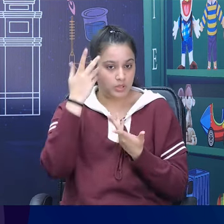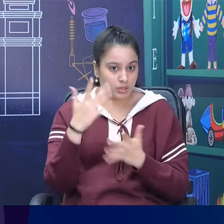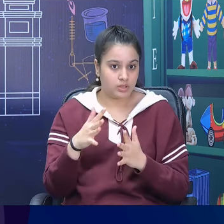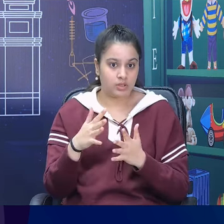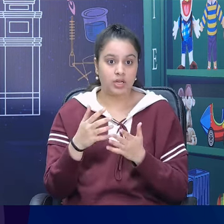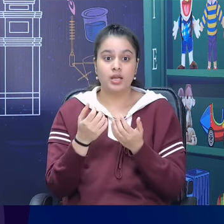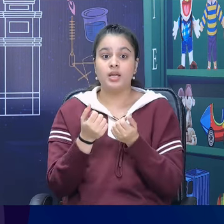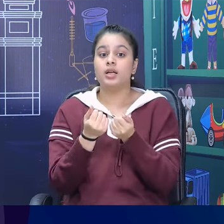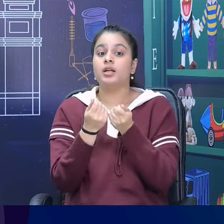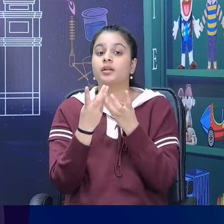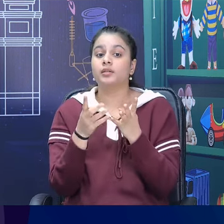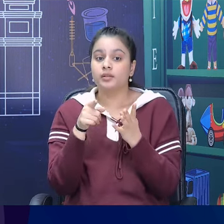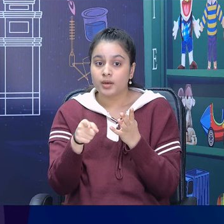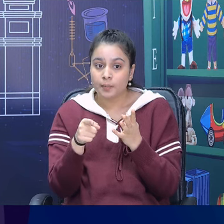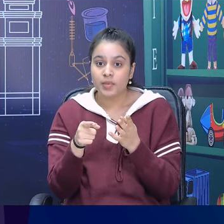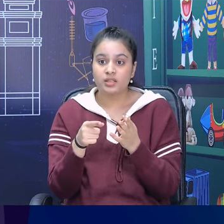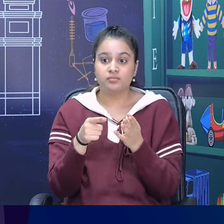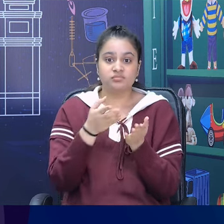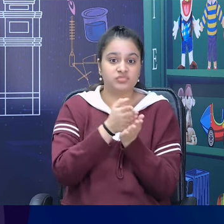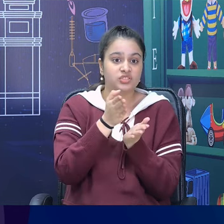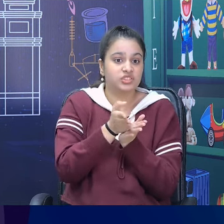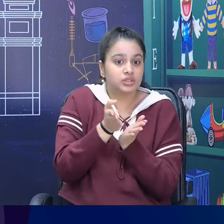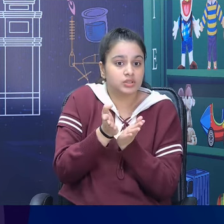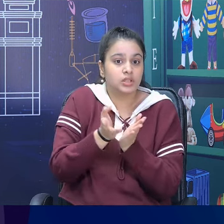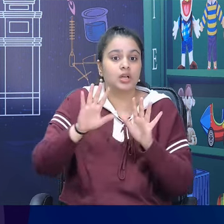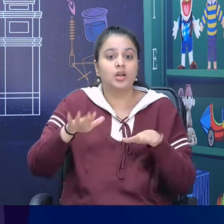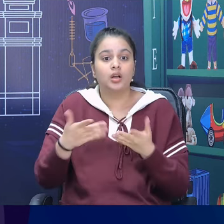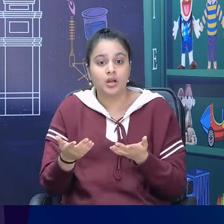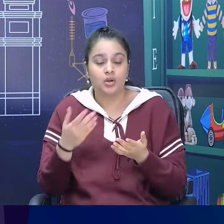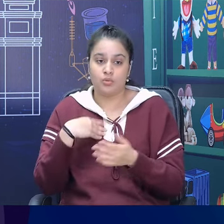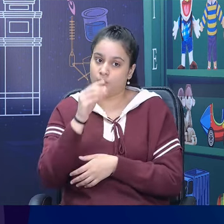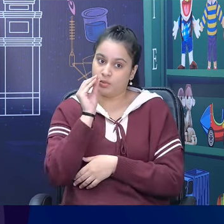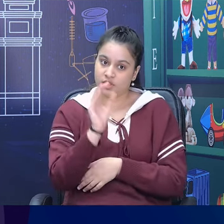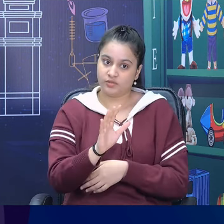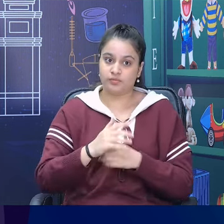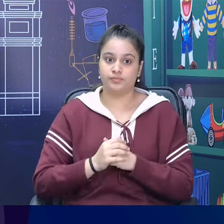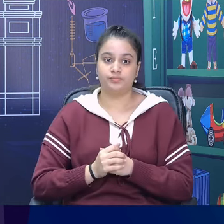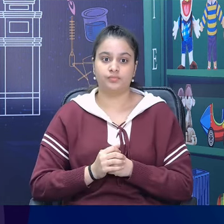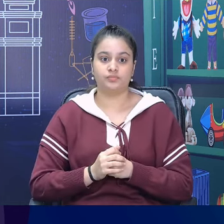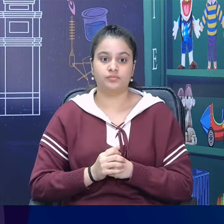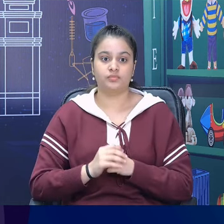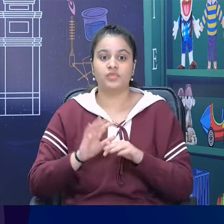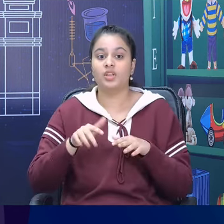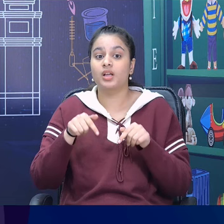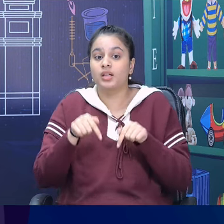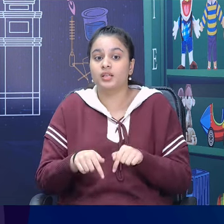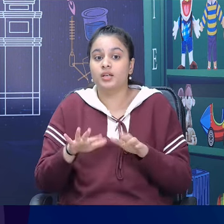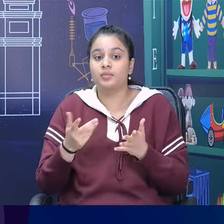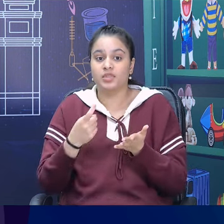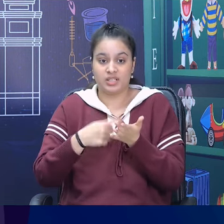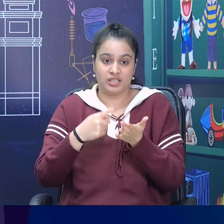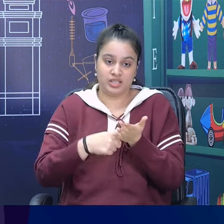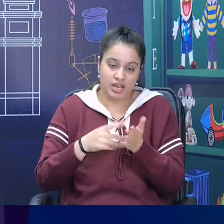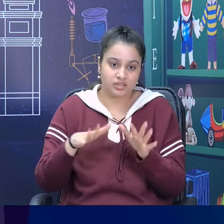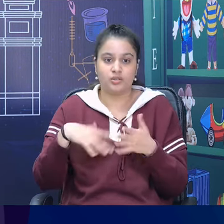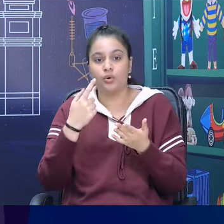क्लासिफिकेशन है उसको हम कैसे बांट सकते हैं किन भागों में बांट सकते हैं यह भी सर ने हमें बताया और अब बात हो रही है रैशनल नंबर्स की